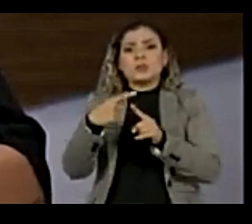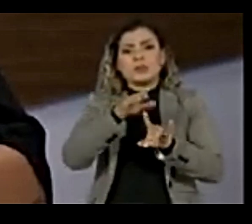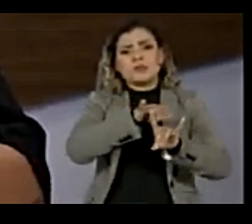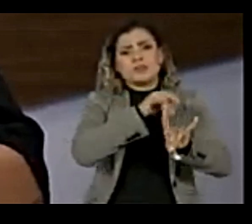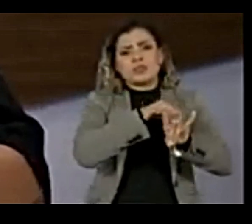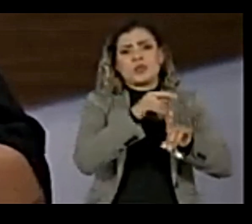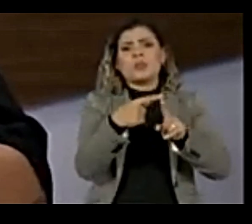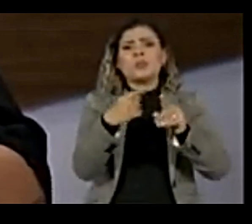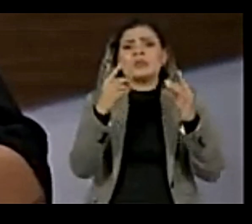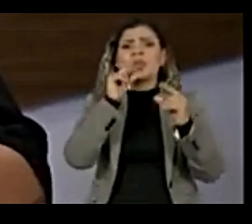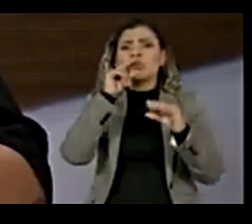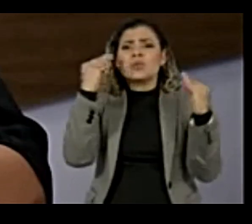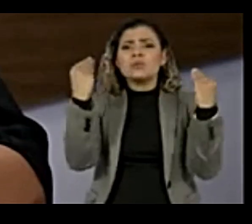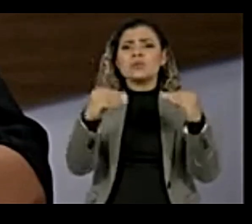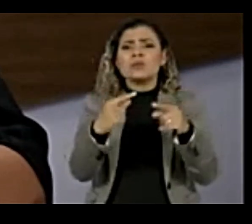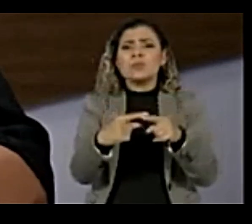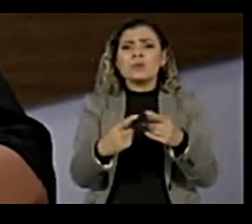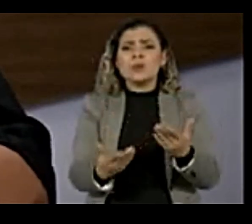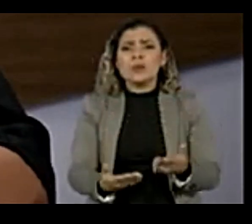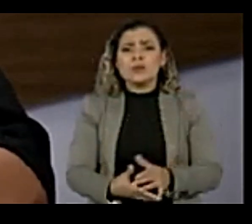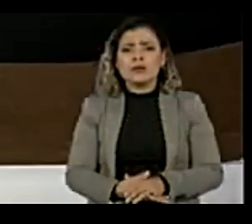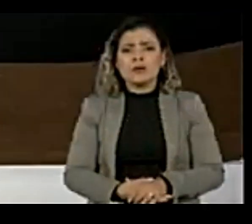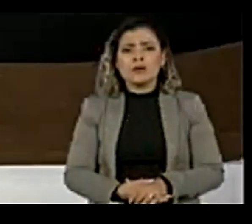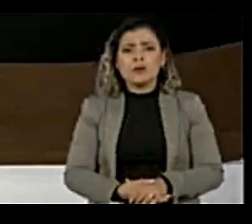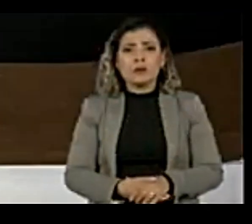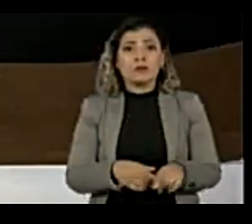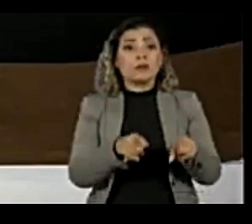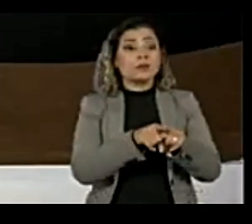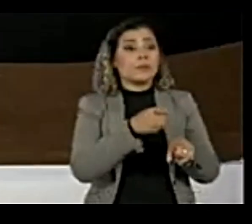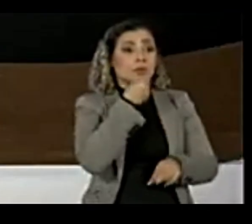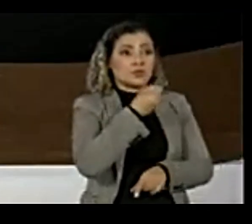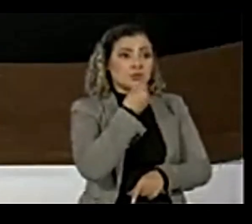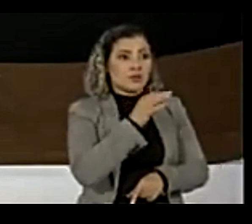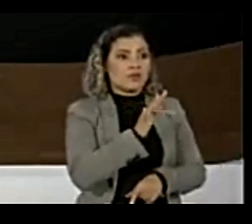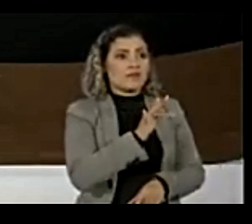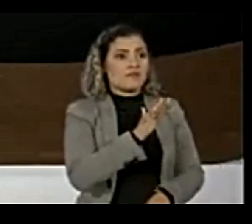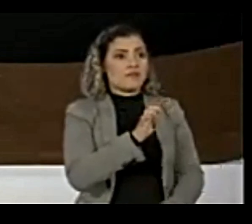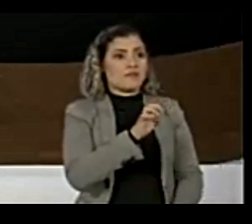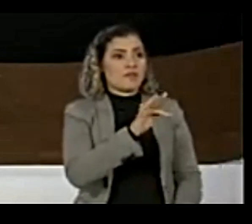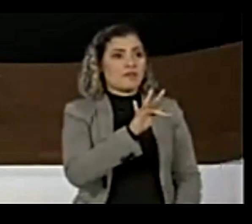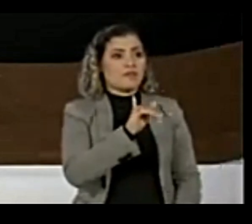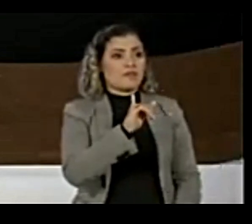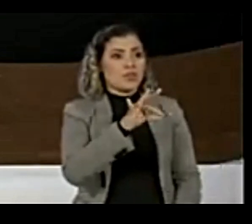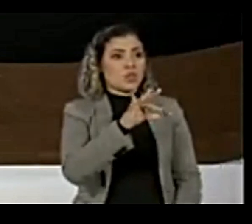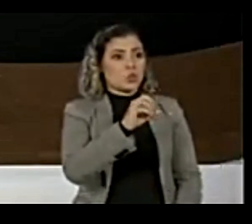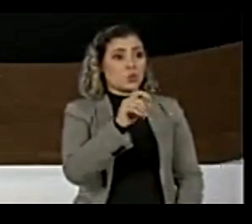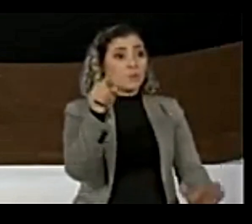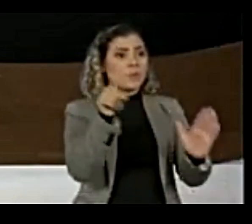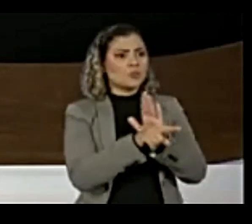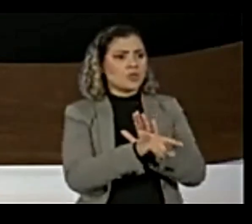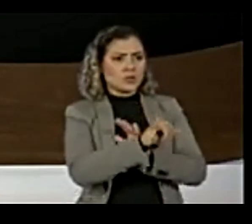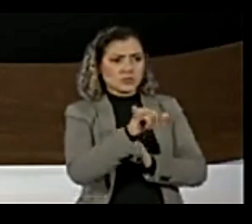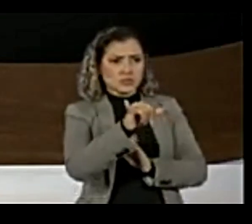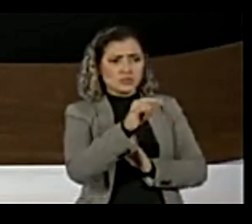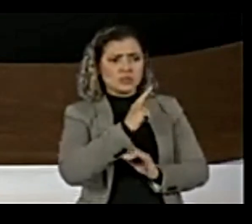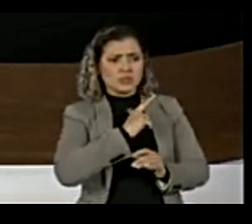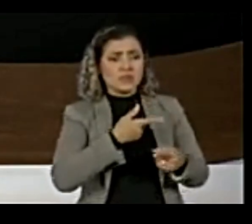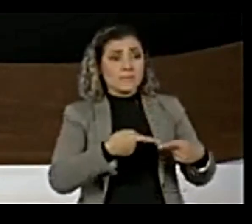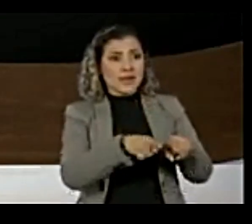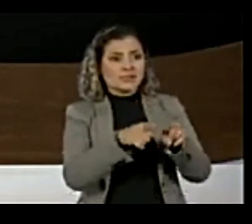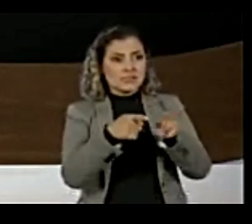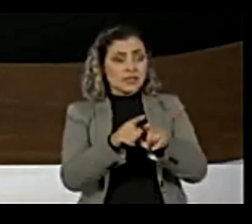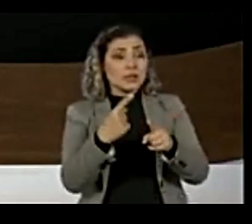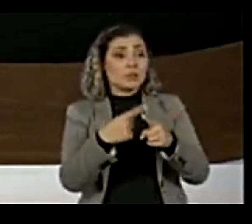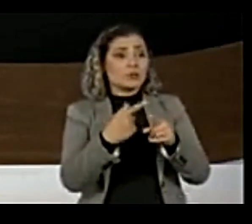vegetariano? Por que tuitar sobre isso? E também o Fefito, jornalista de entretenimento, pergunta aqui se você perdeu muitos patrocínios por